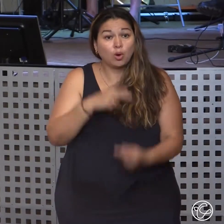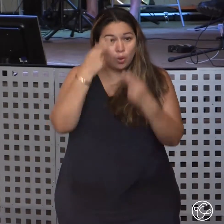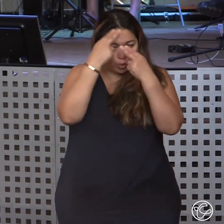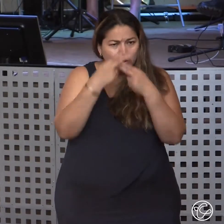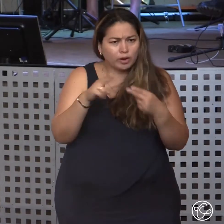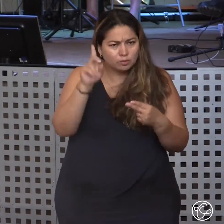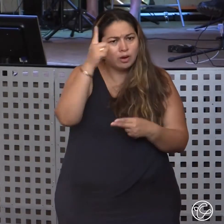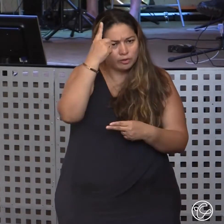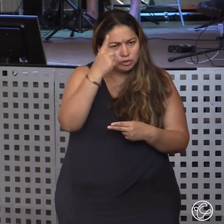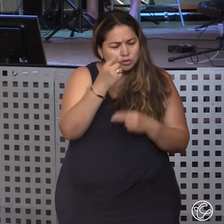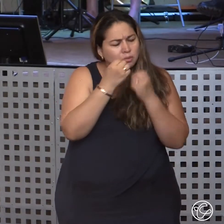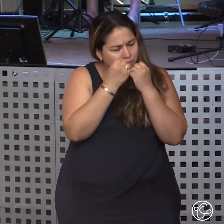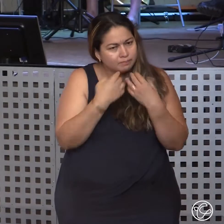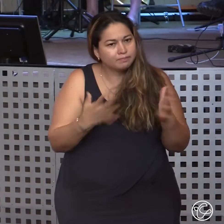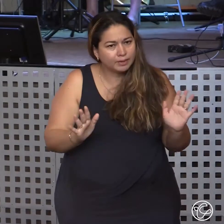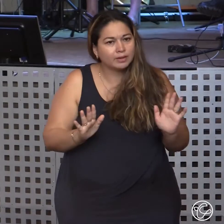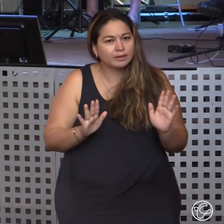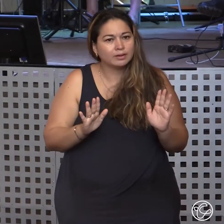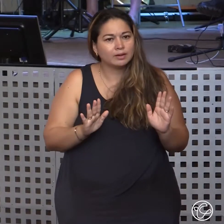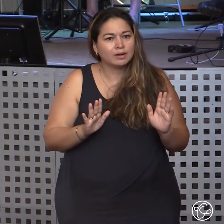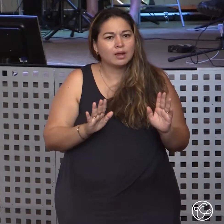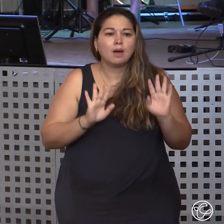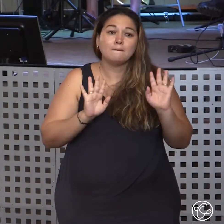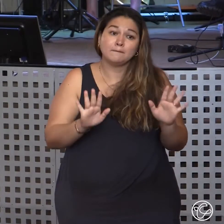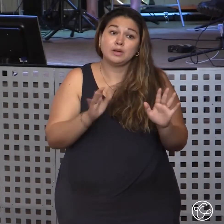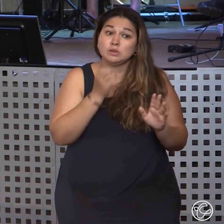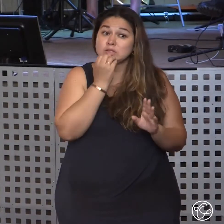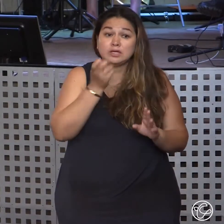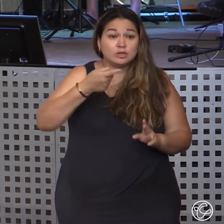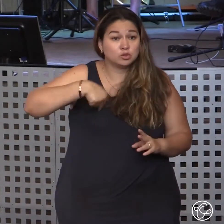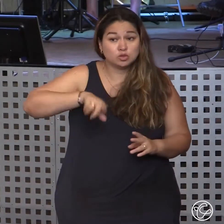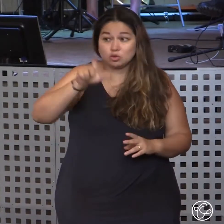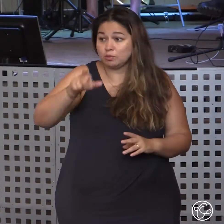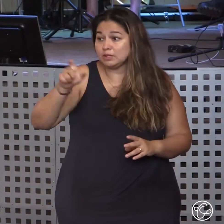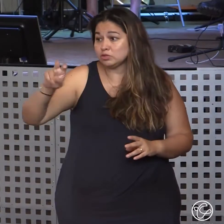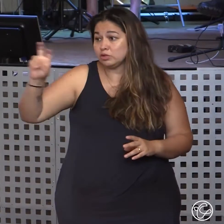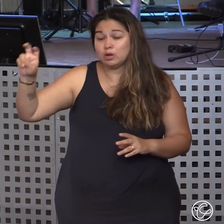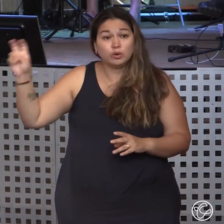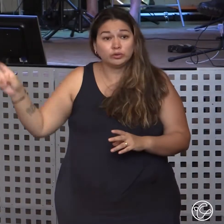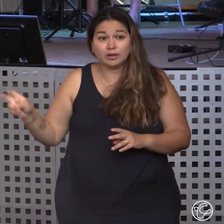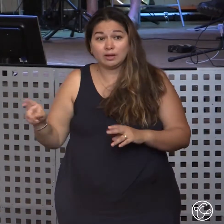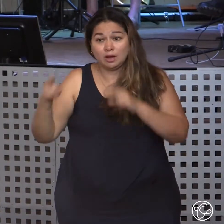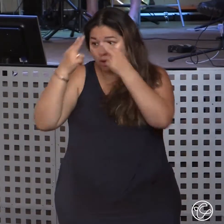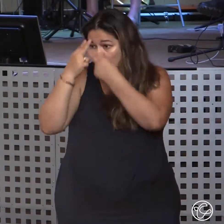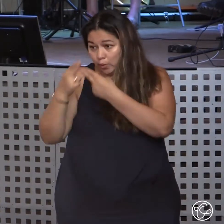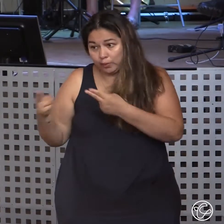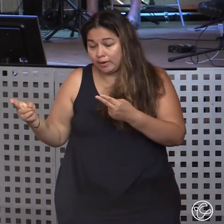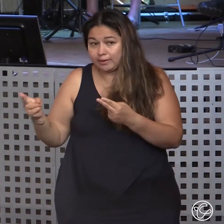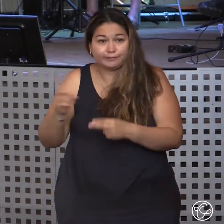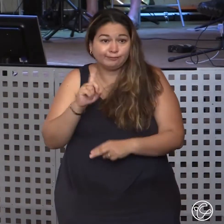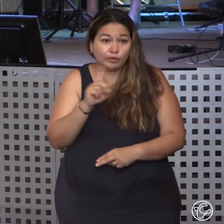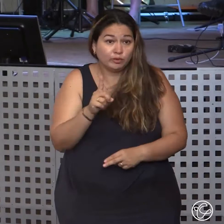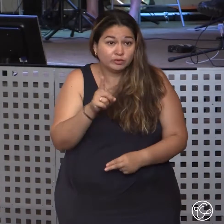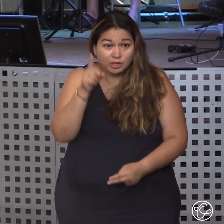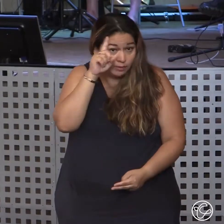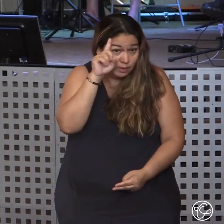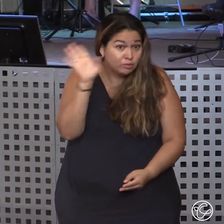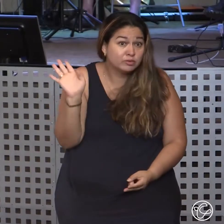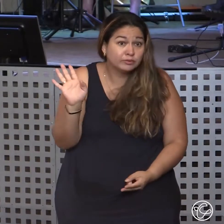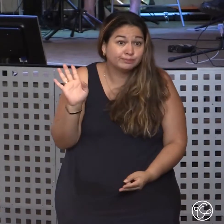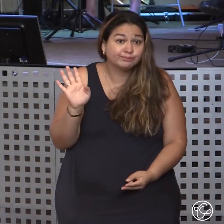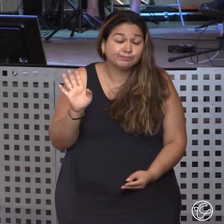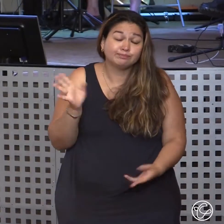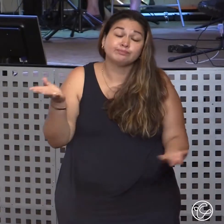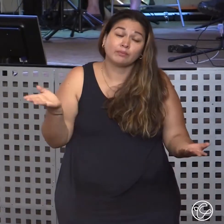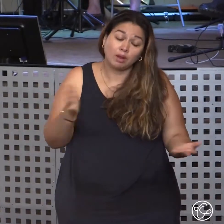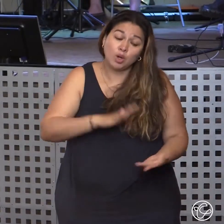Santo pueda ocupar ese lugar y entonces mis graneros y mis lagares sean llenos de todo tipo de